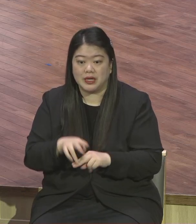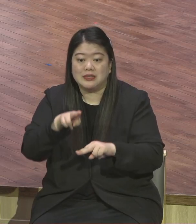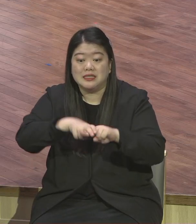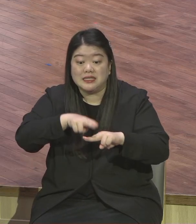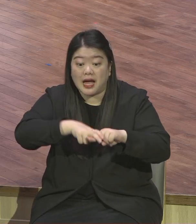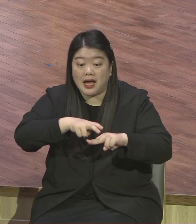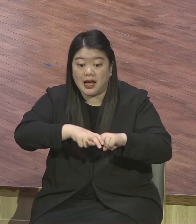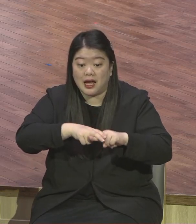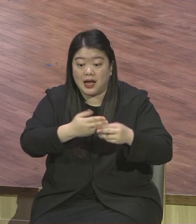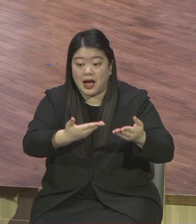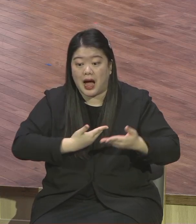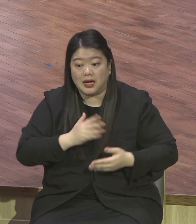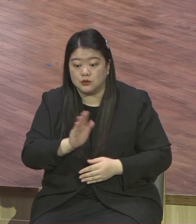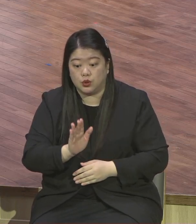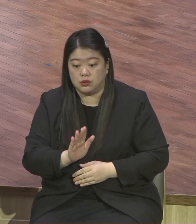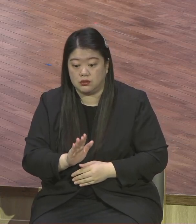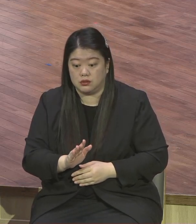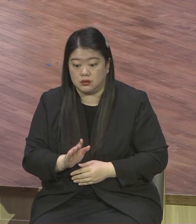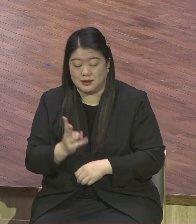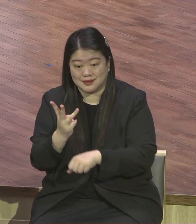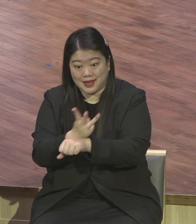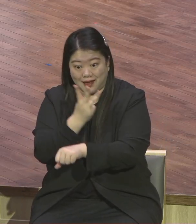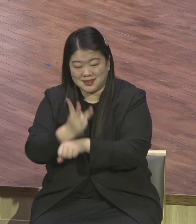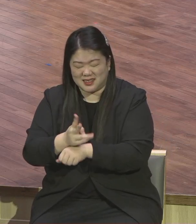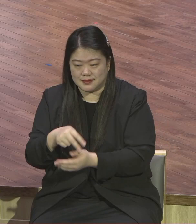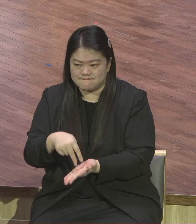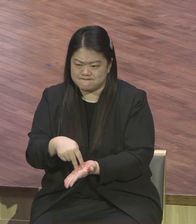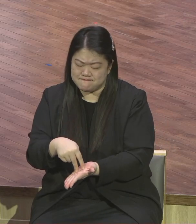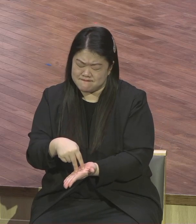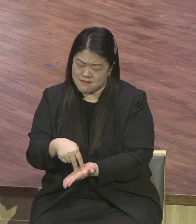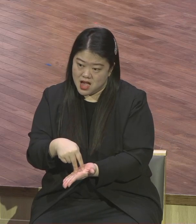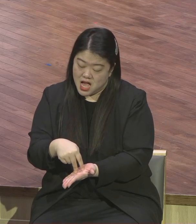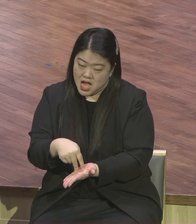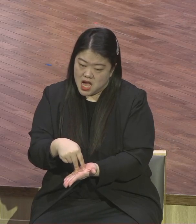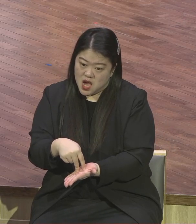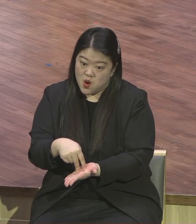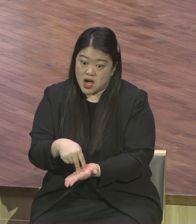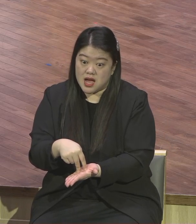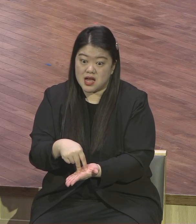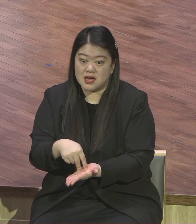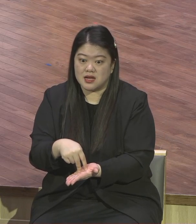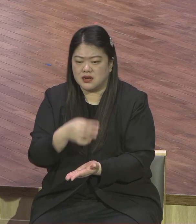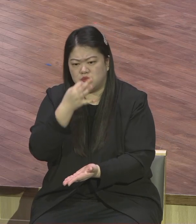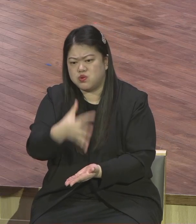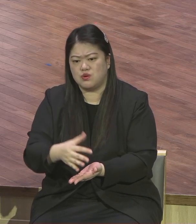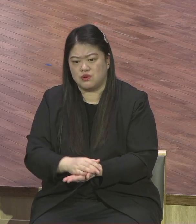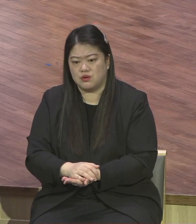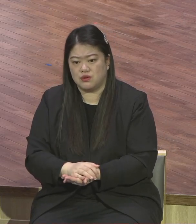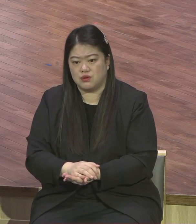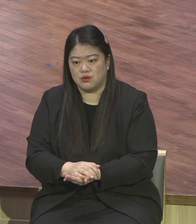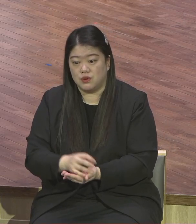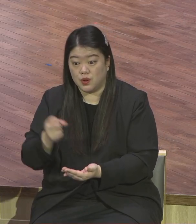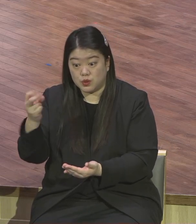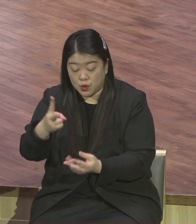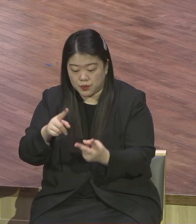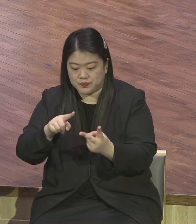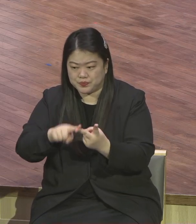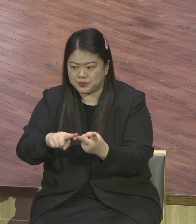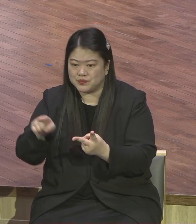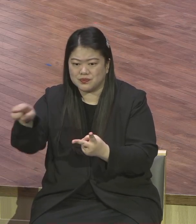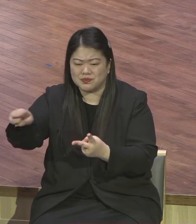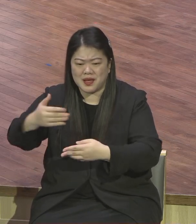메시지하고 영접식이고 그냥 카드 받고 하는데 3시간 한다 그 공기라 좋습니까? 그 환경에서 3시간